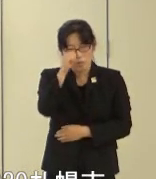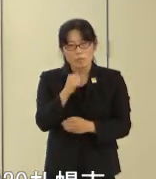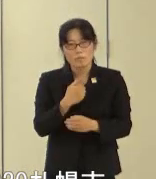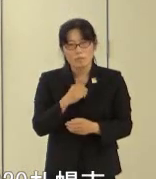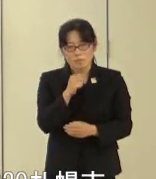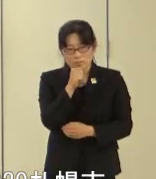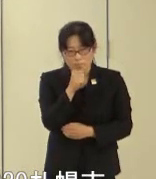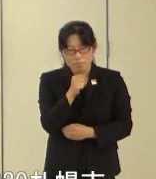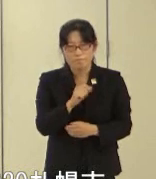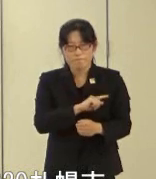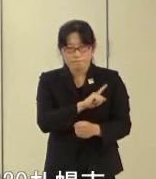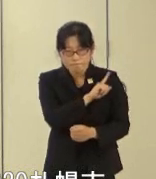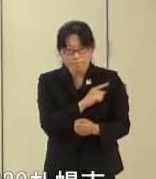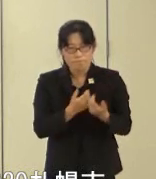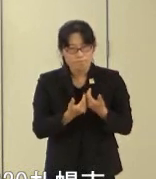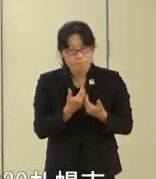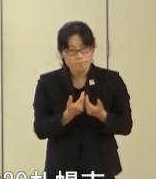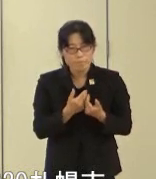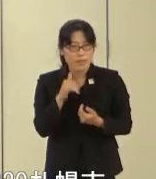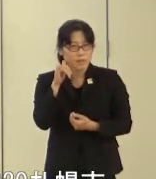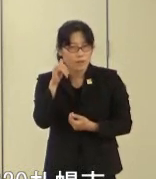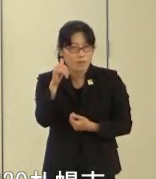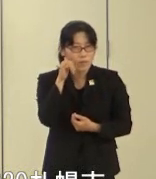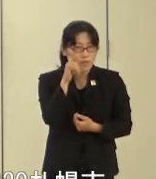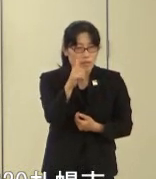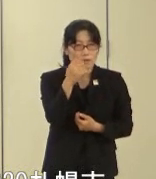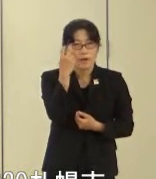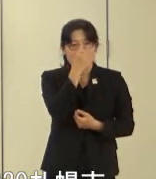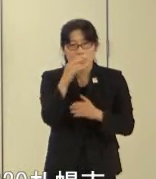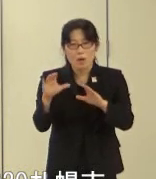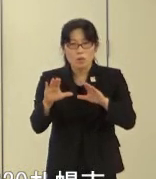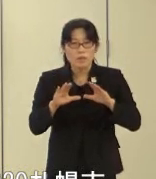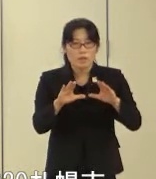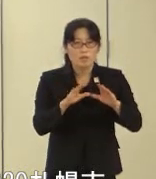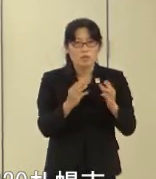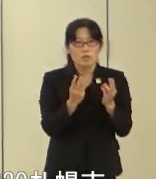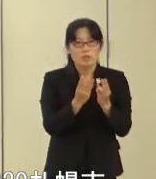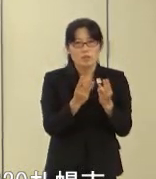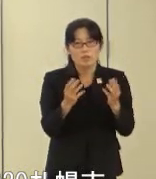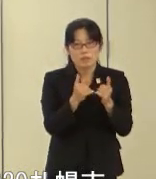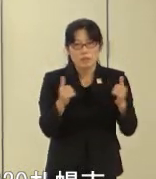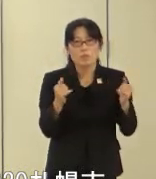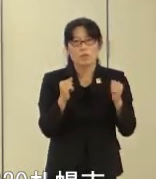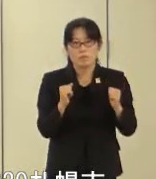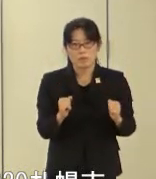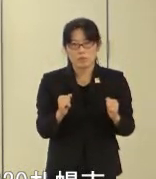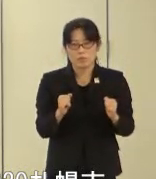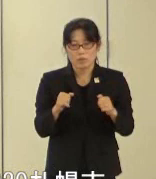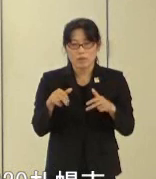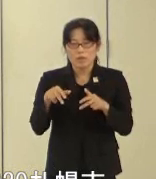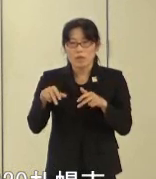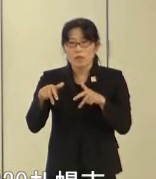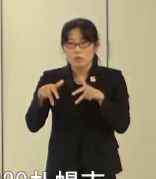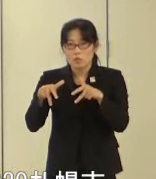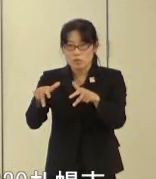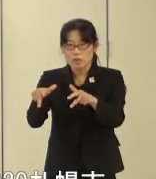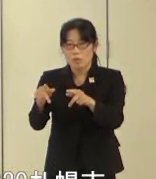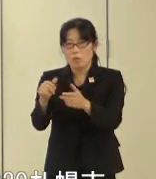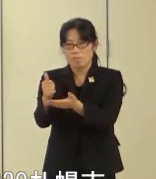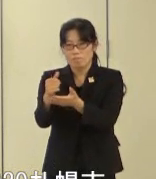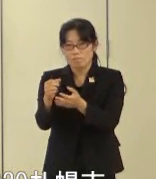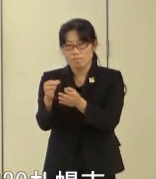電話をいただいて検査をしているという方もいらっしゃいますので、すすきののいわゆる接待を